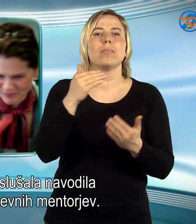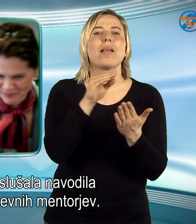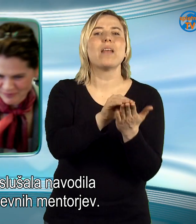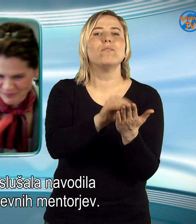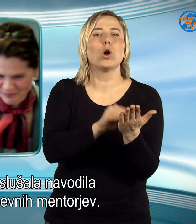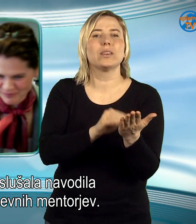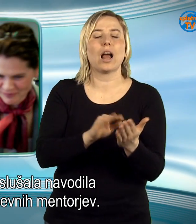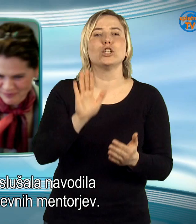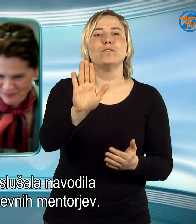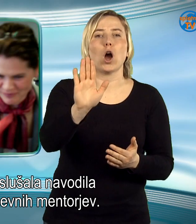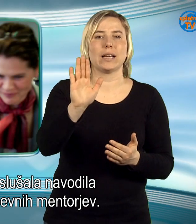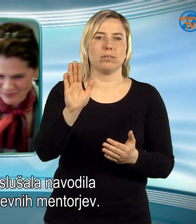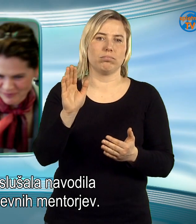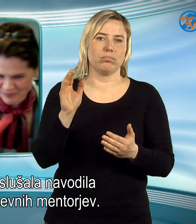domnevnih mentorjev.